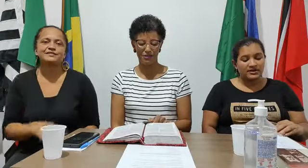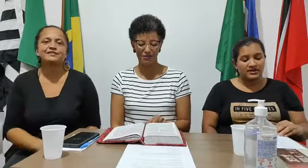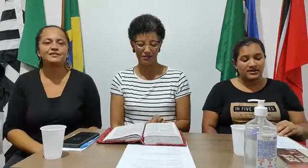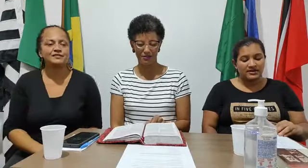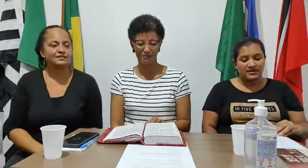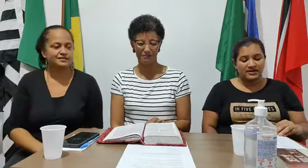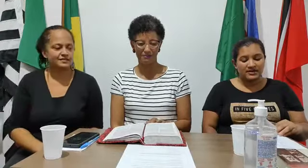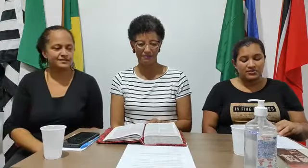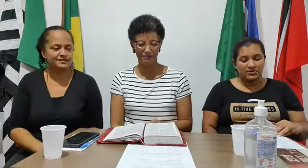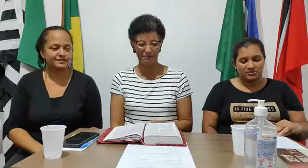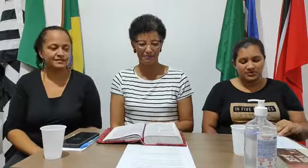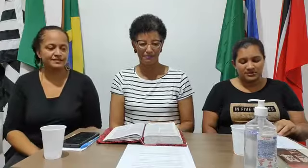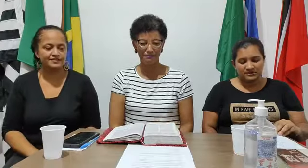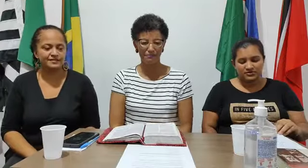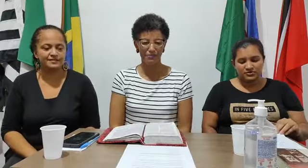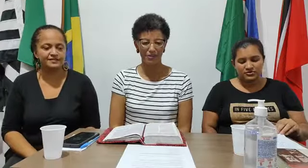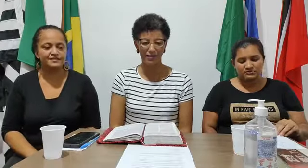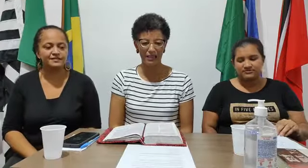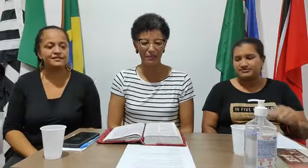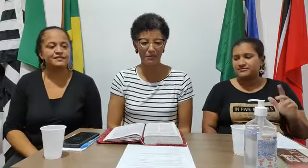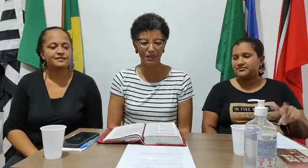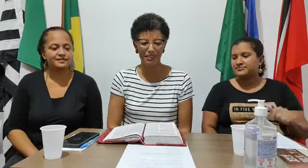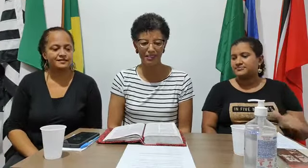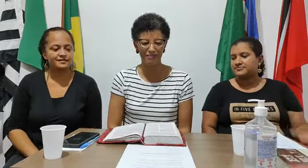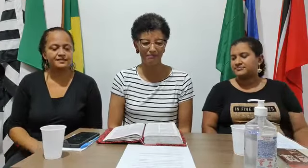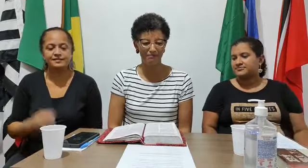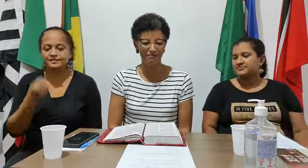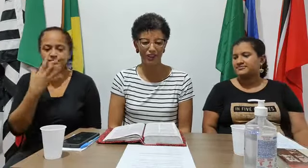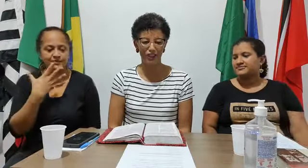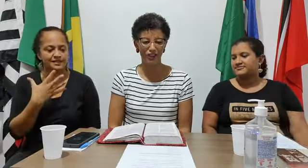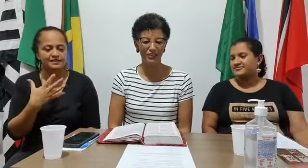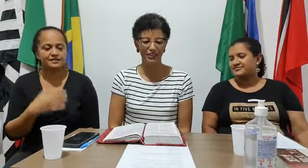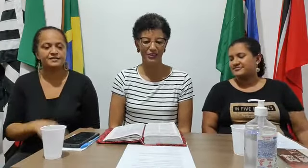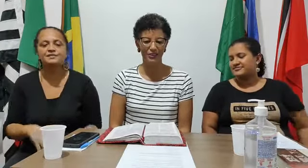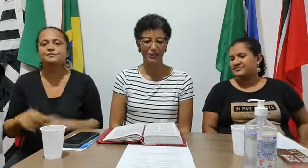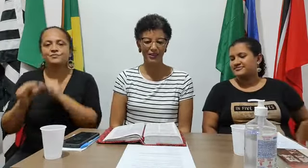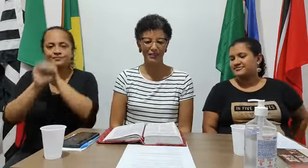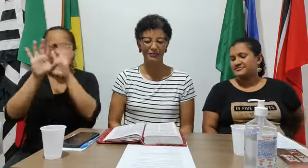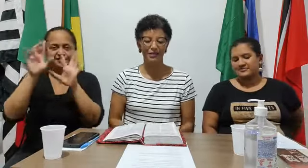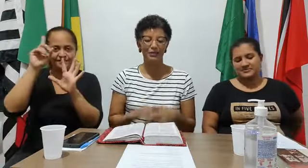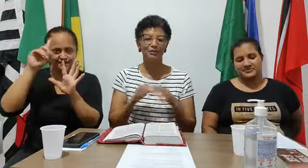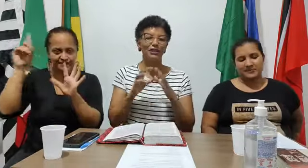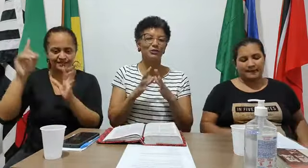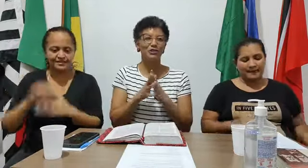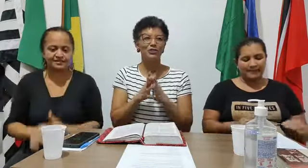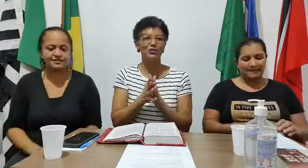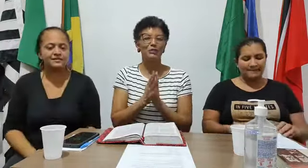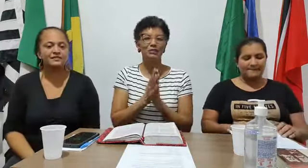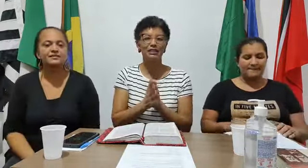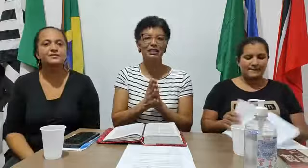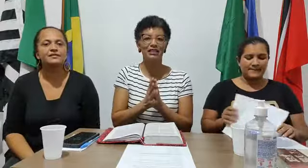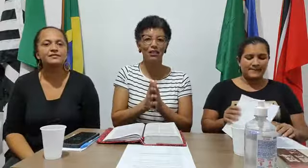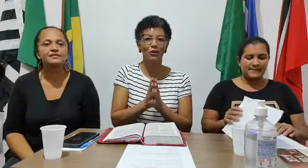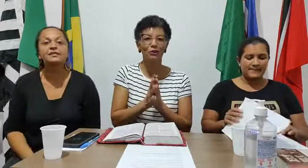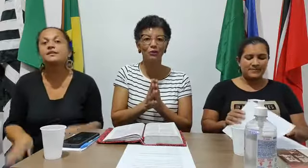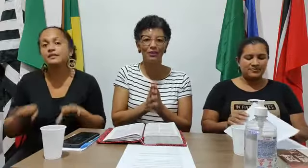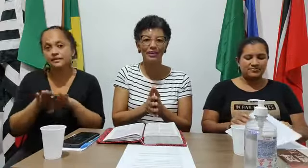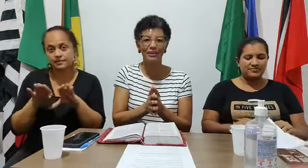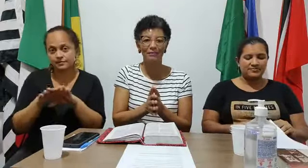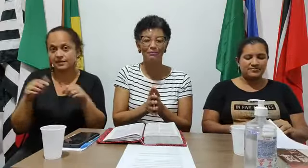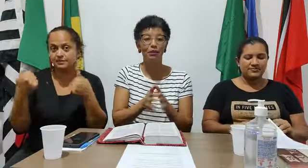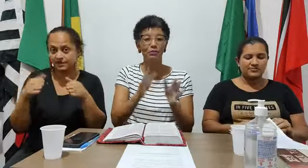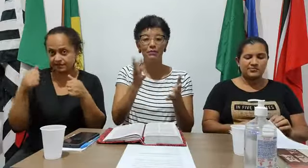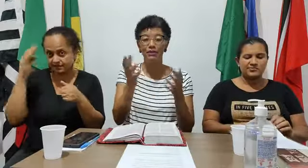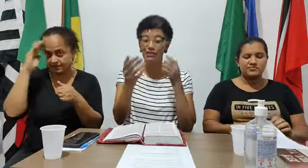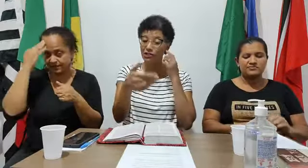Isso é muito importante. Nossa, que bênção. Glória a Deus. Olha, uma das coisas que a gente também precisa entender como